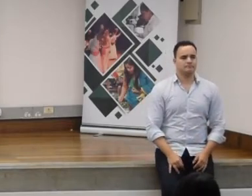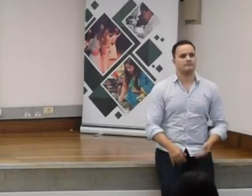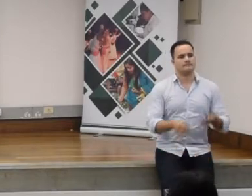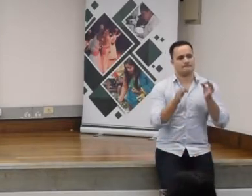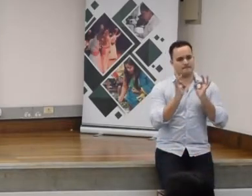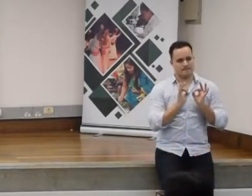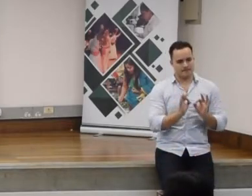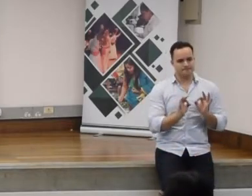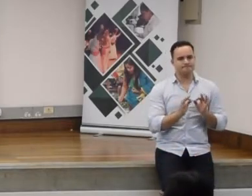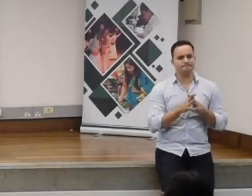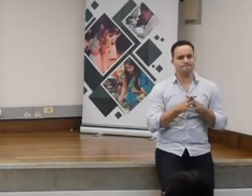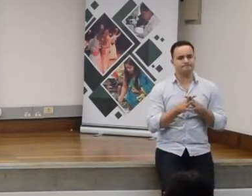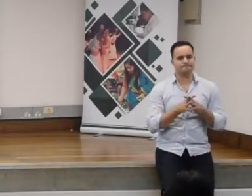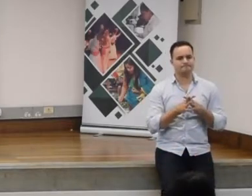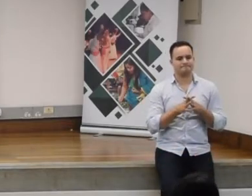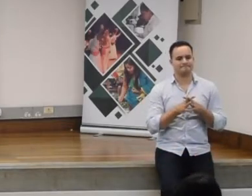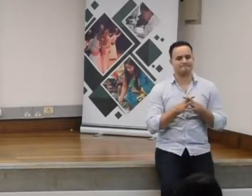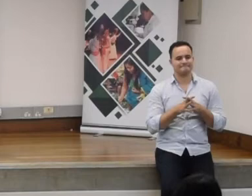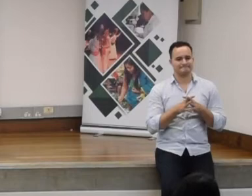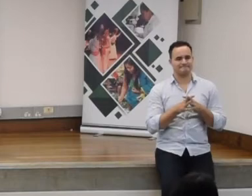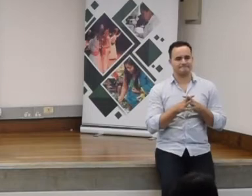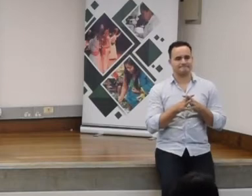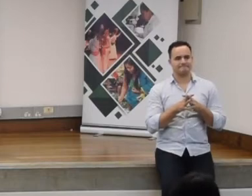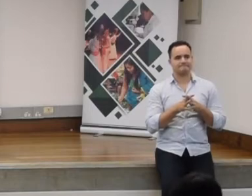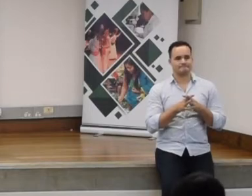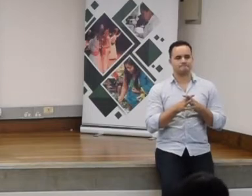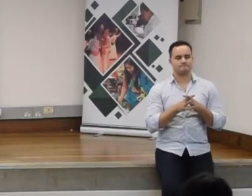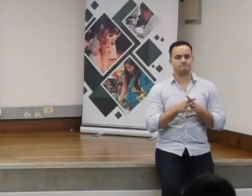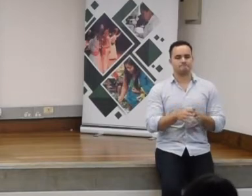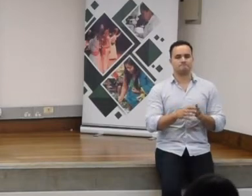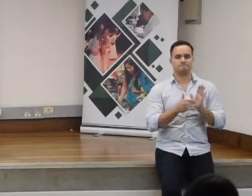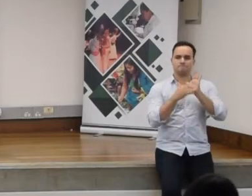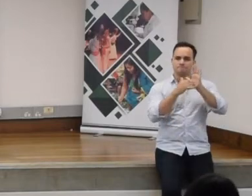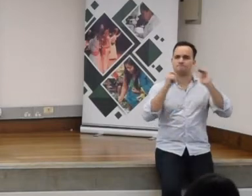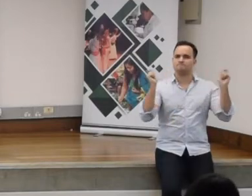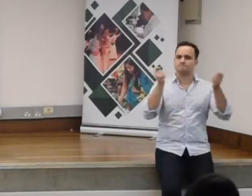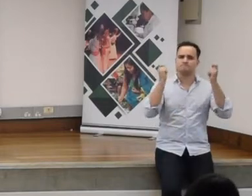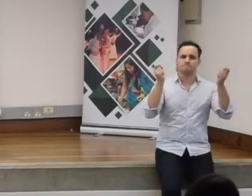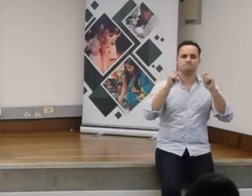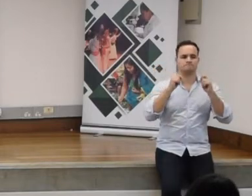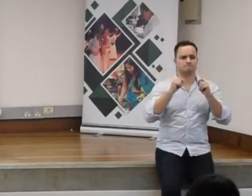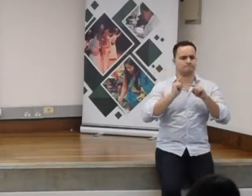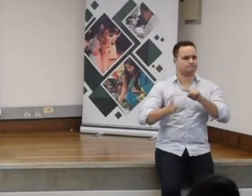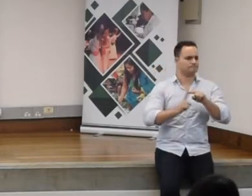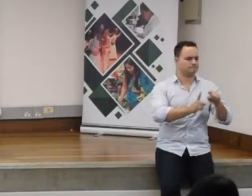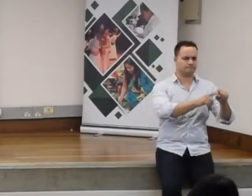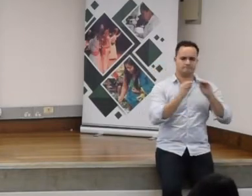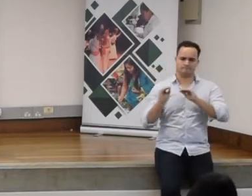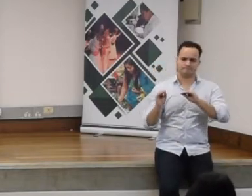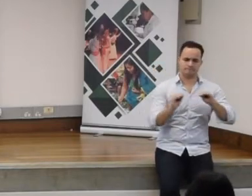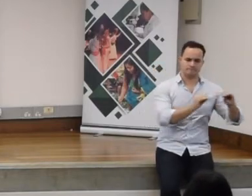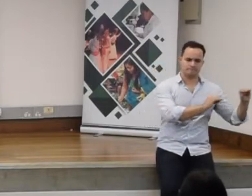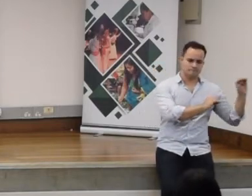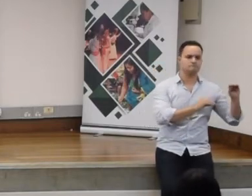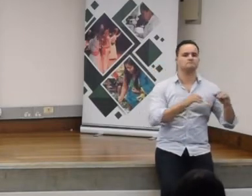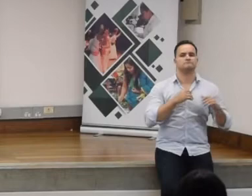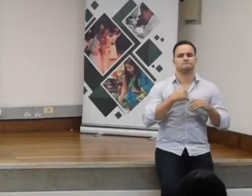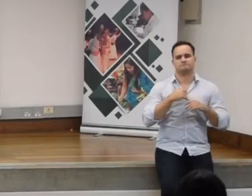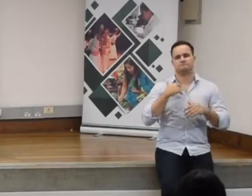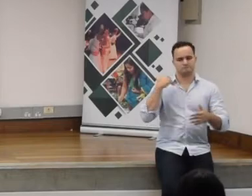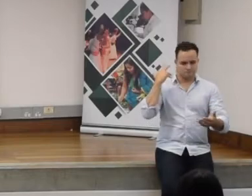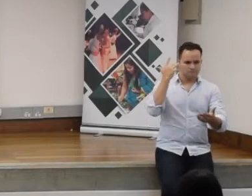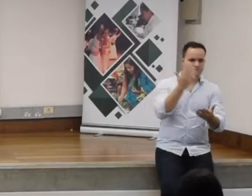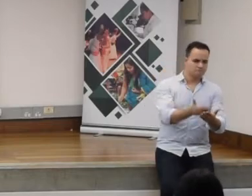Y asimismo, pues toda la oferta de espacios de formación que históricamente hemos venido desarrollando en la